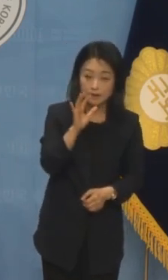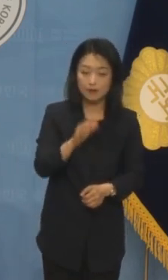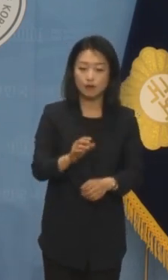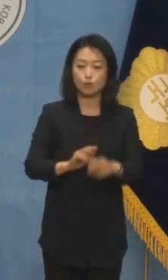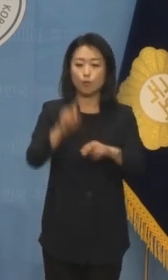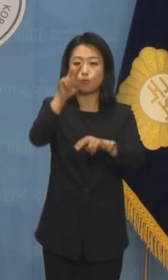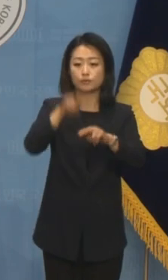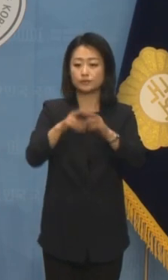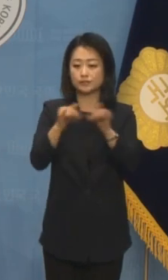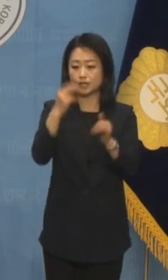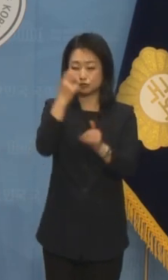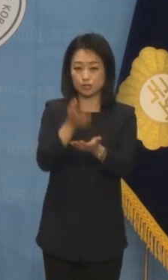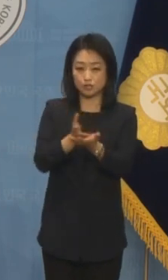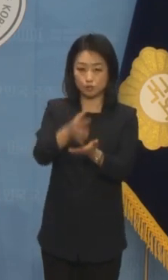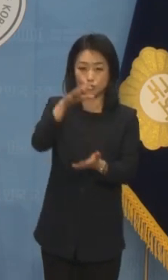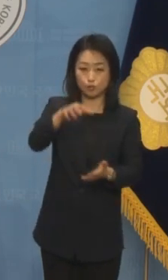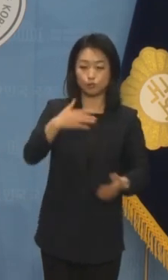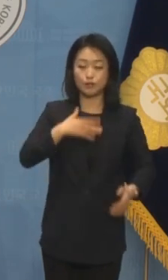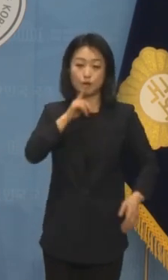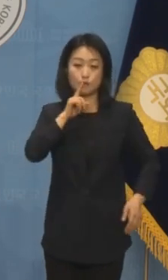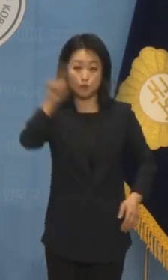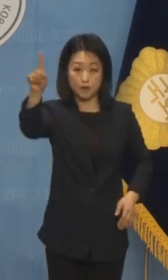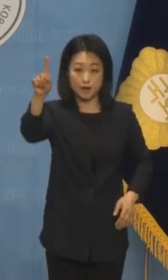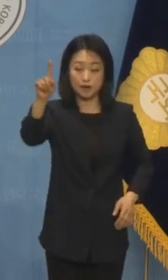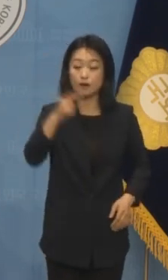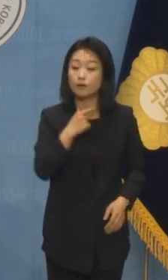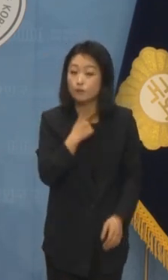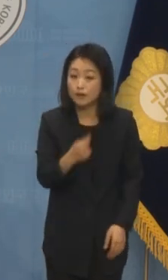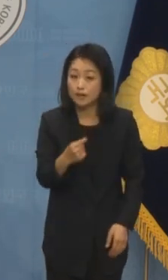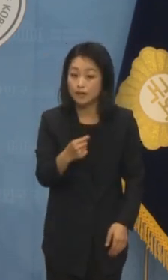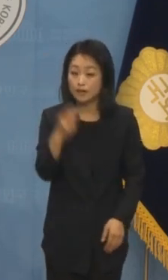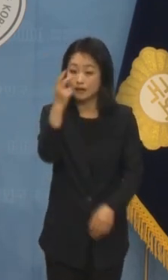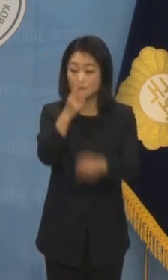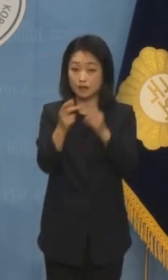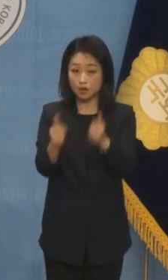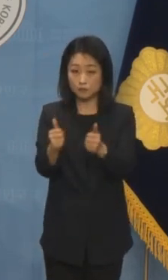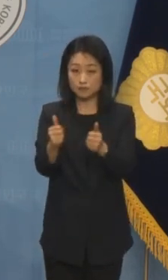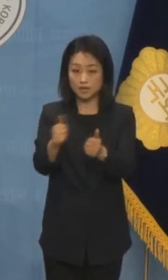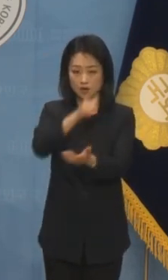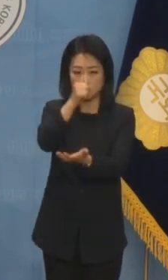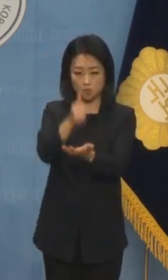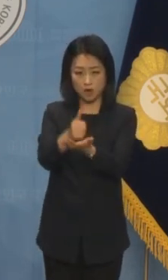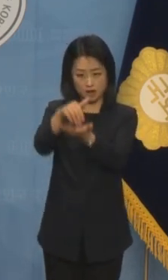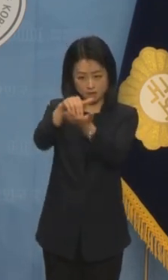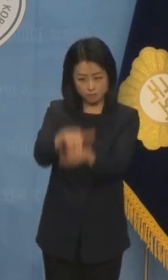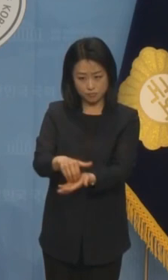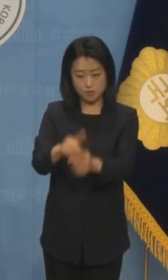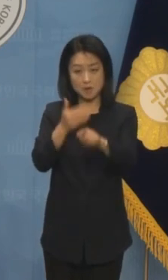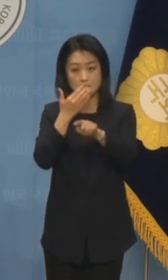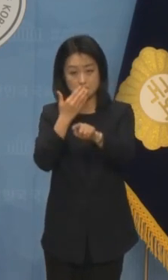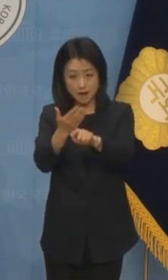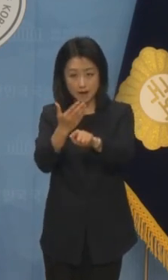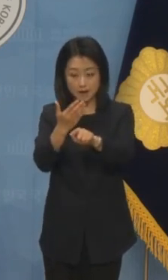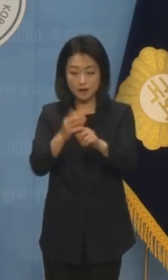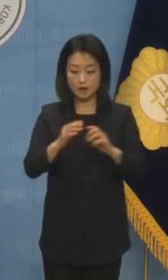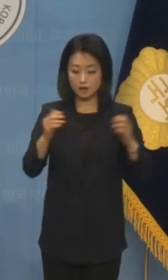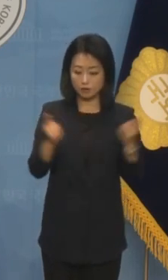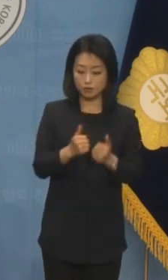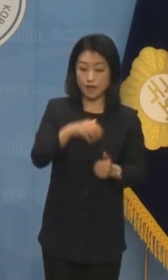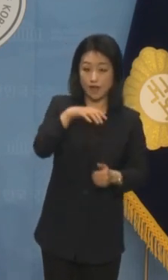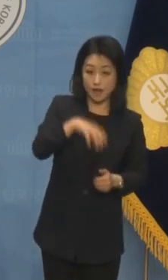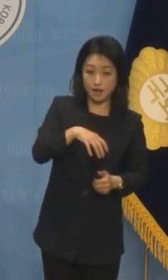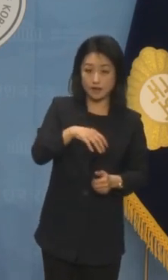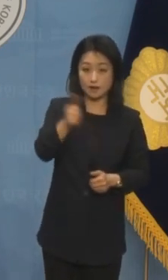고위공직자 범죄수사처에 고발하겠습니다. 검사로서 해서는 안 될 범죄를 저질렀으므로 국회에서